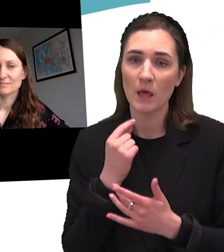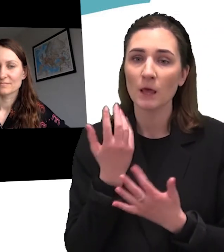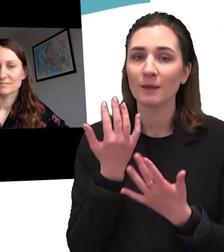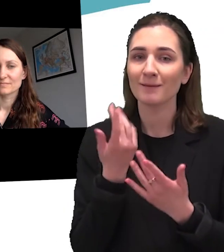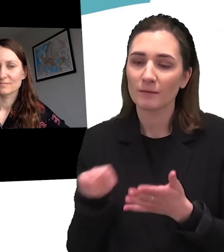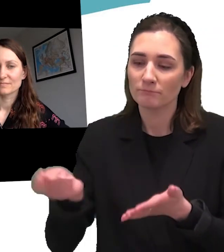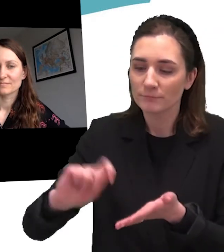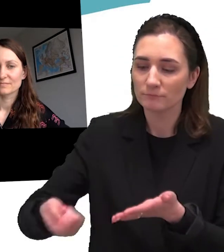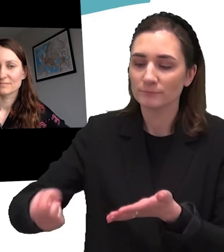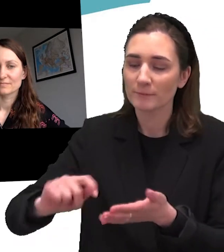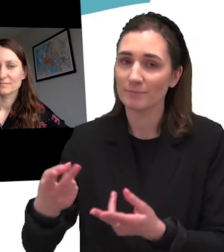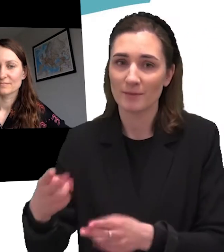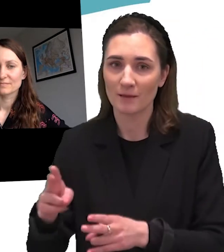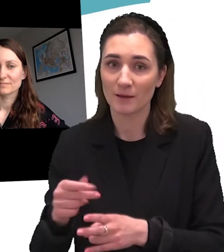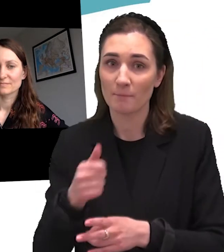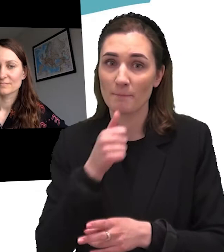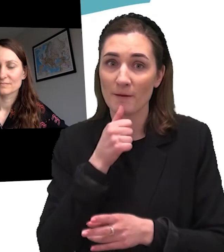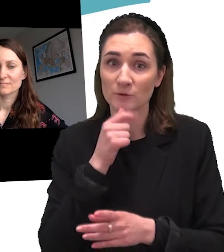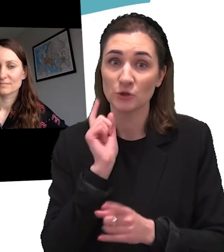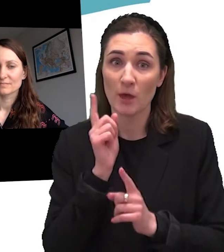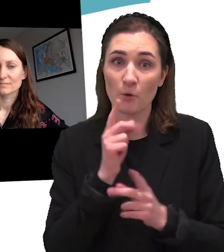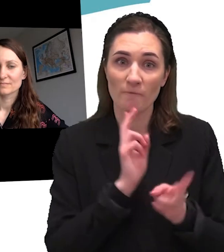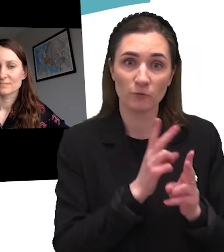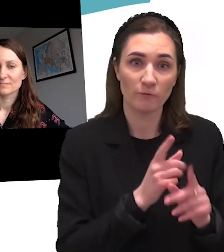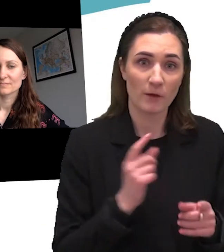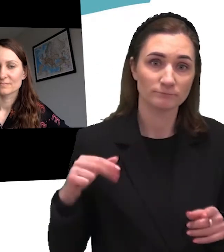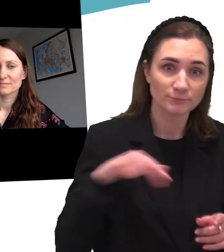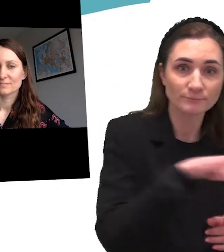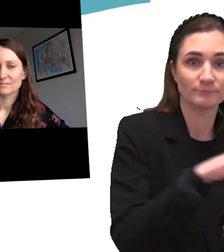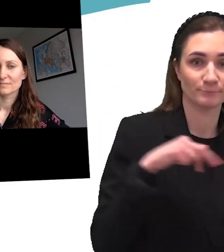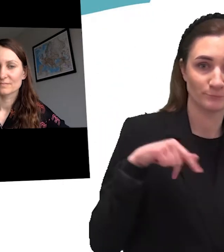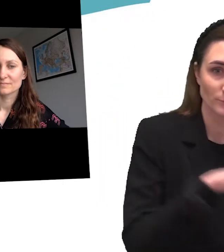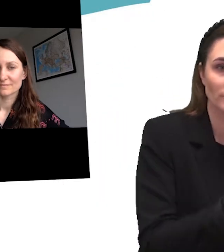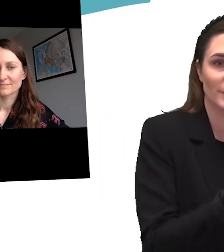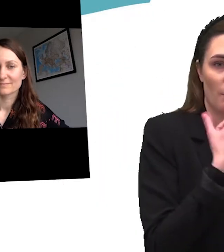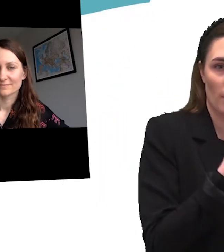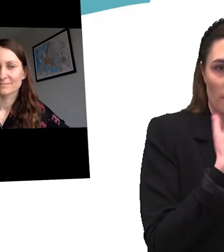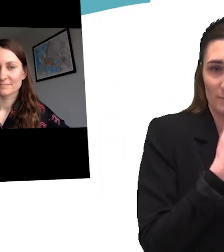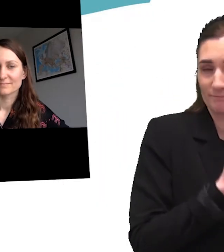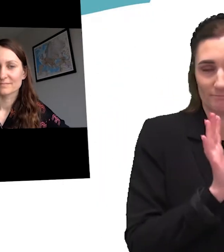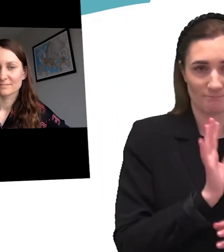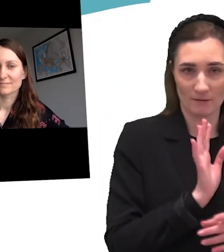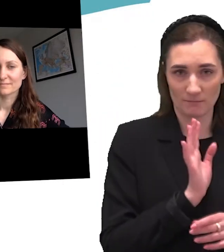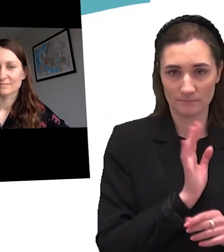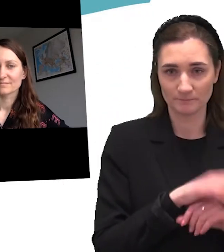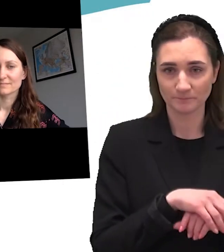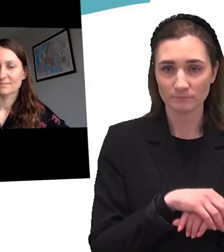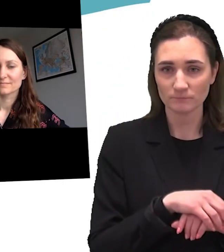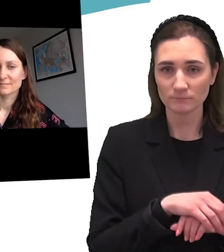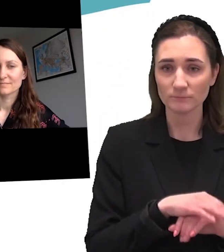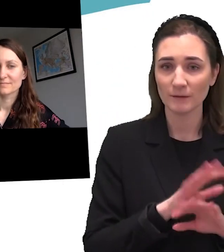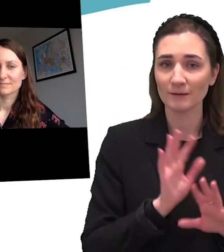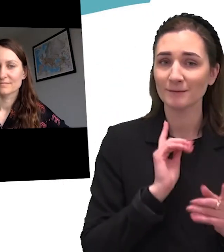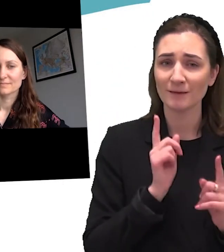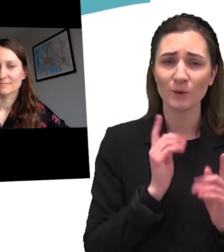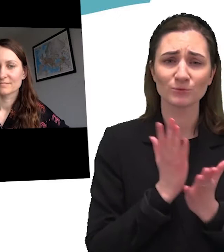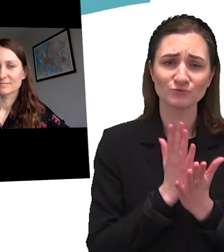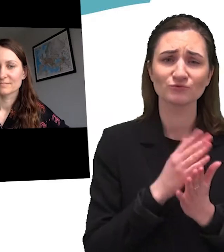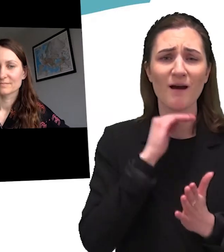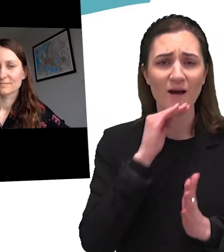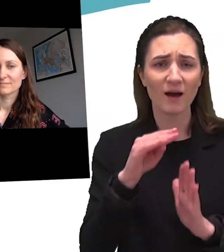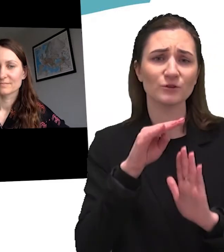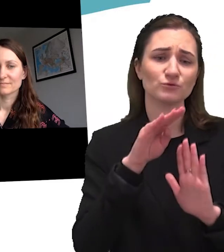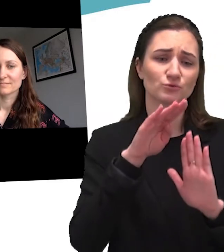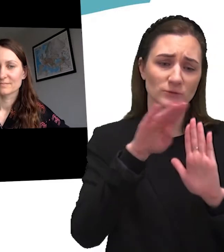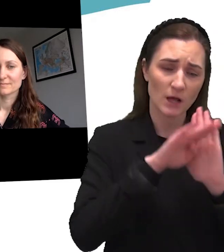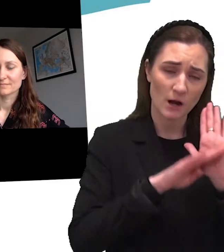reguliuoti porcijų dydžio nereikėtų, bet aišku, jeigu valaksto į virtuvę tarpas ir užkandžiavo, čia ne apie tai kalba. Čia jeigu